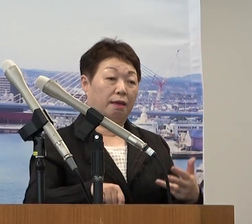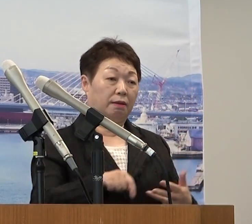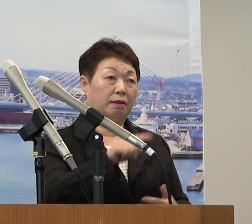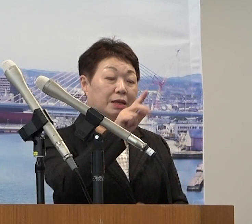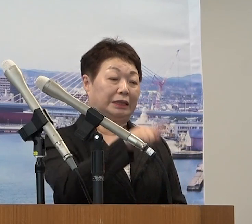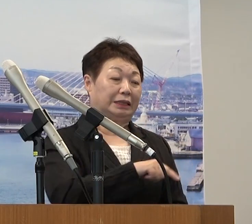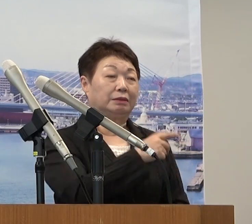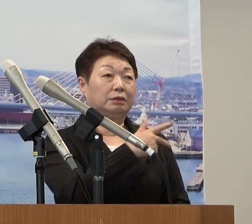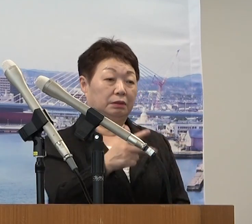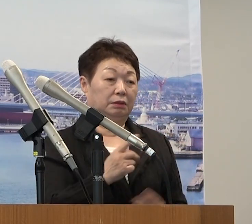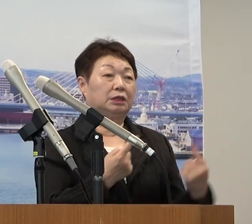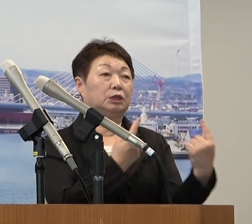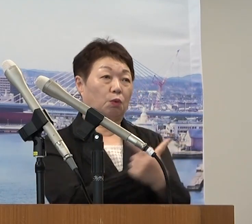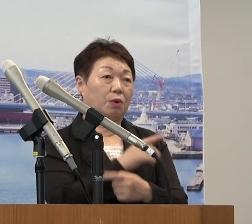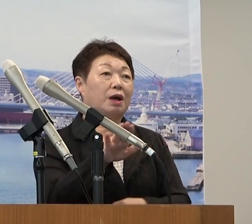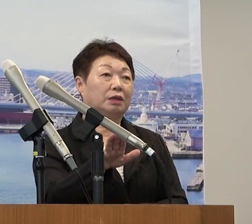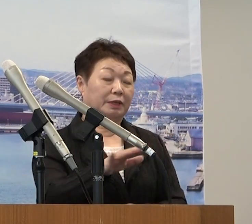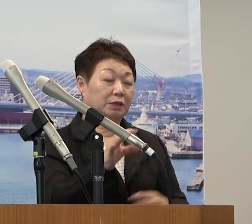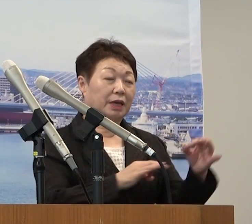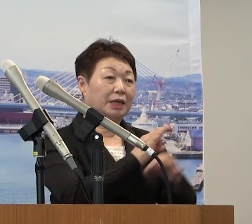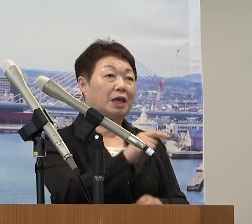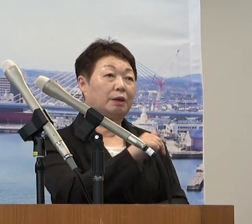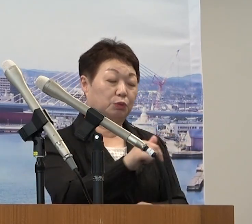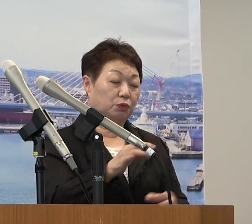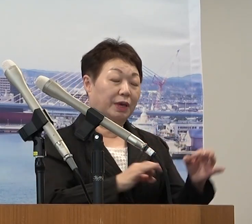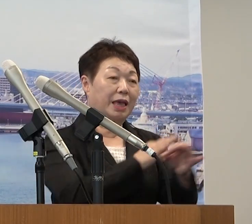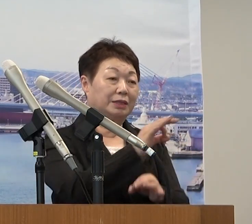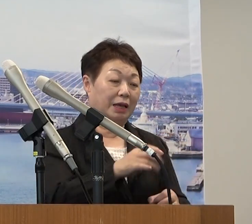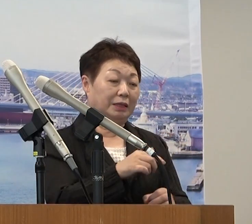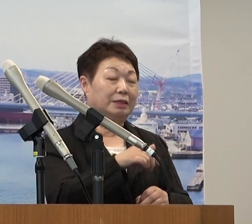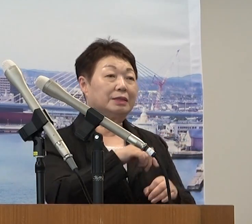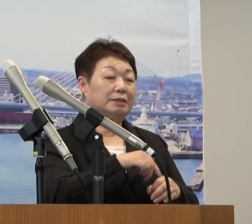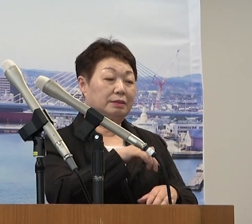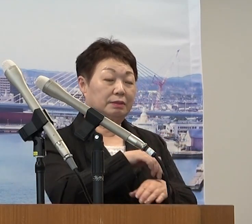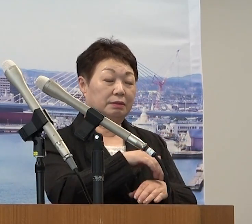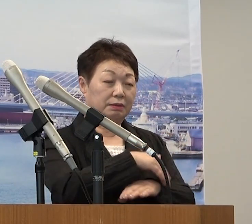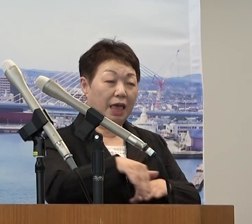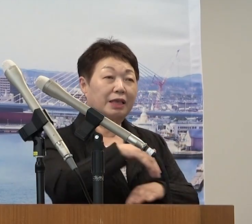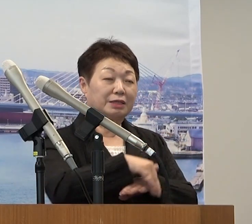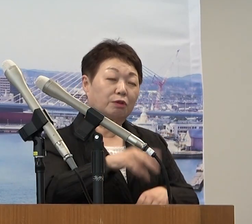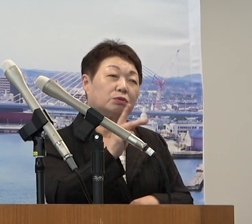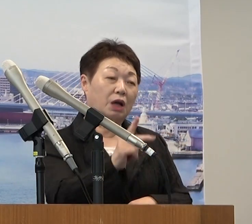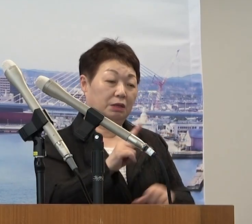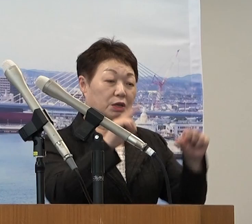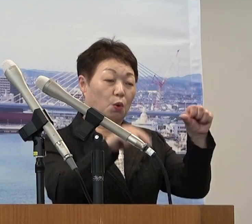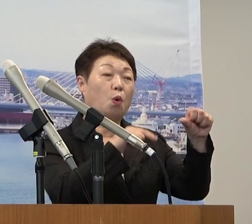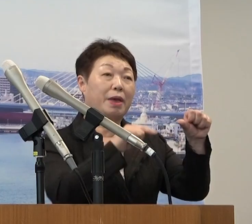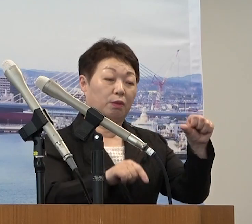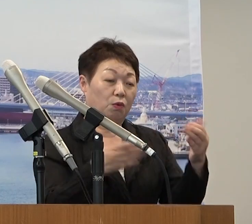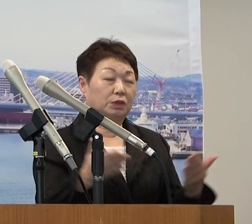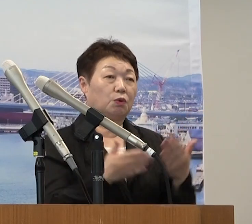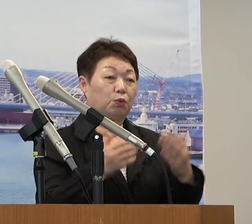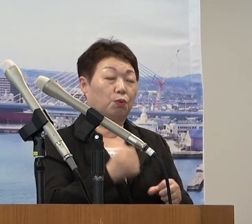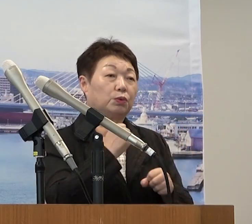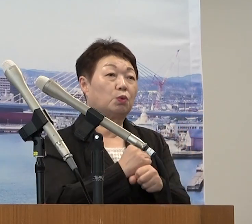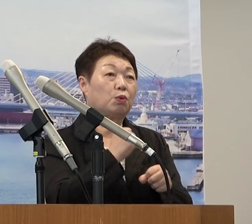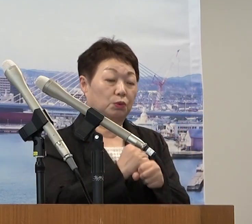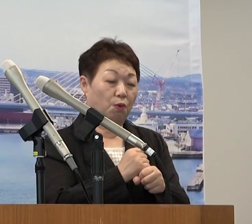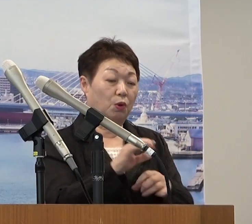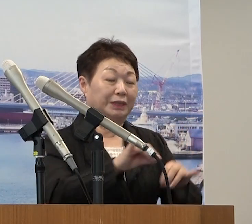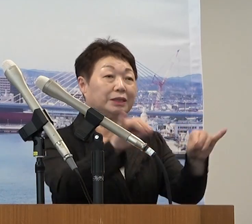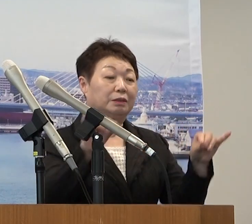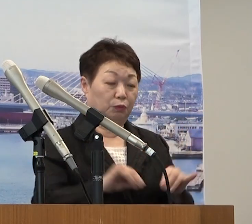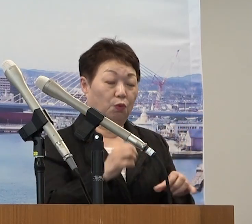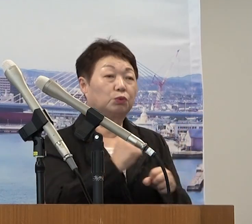行いまして、経済部経済政策課内に総勢5名の仕事創造チームを設置